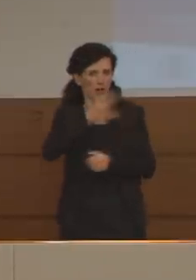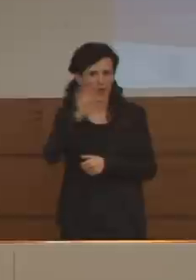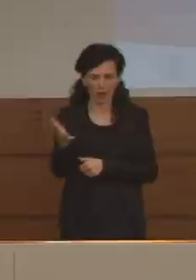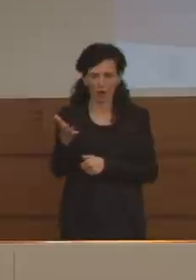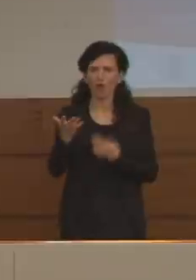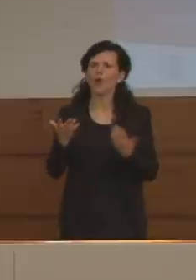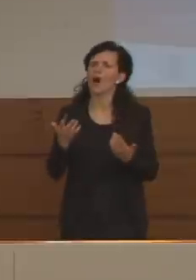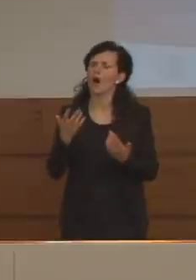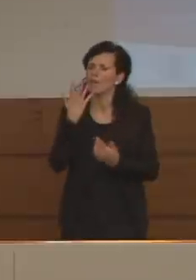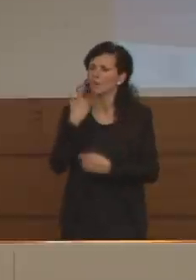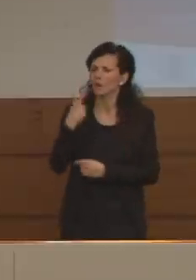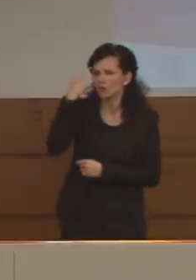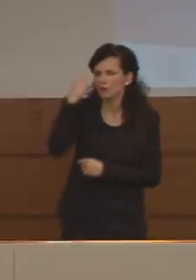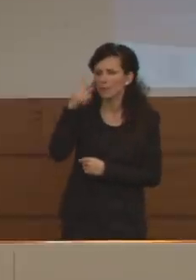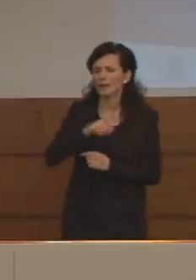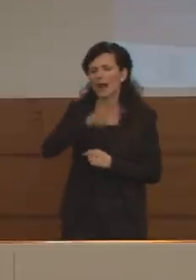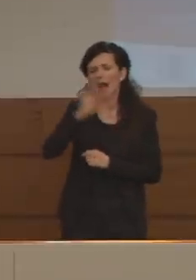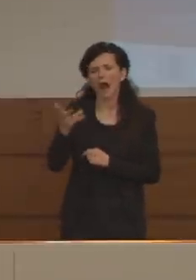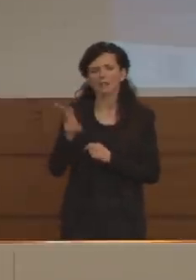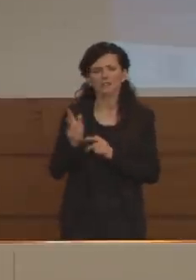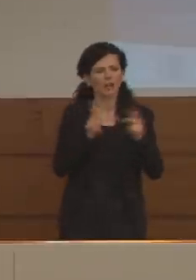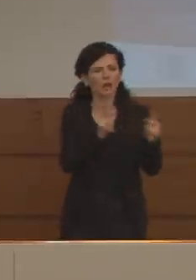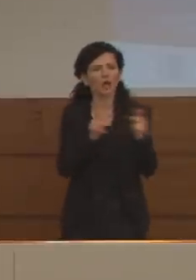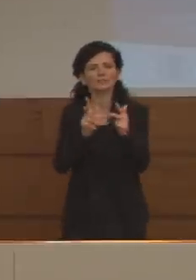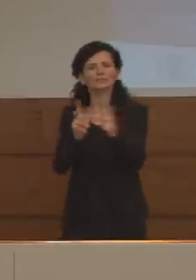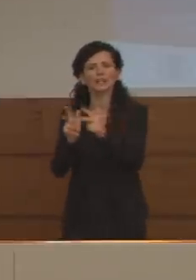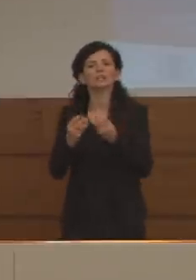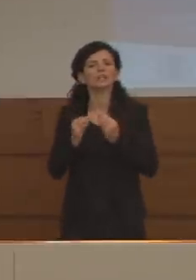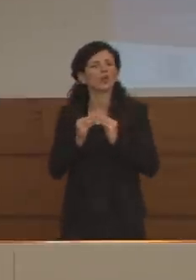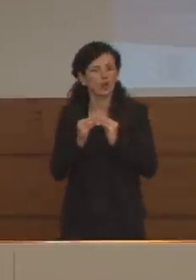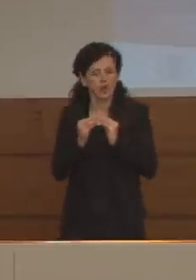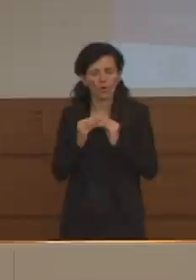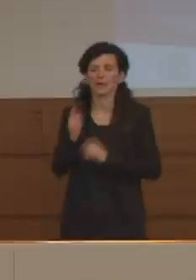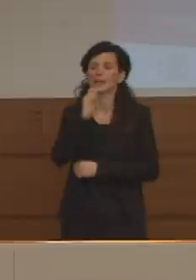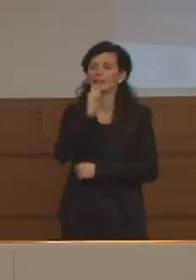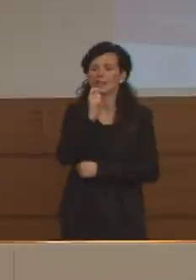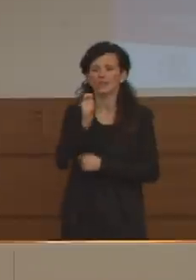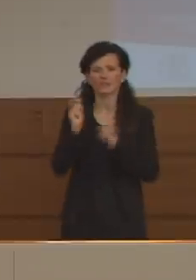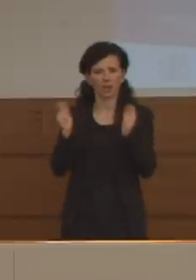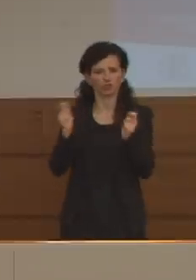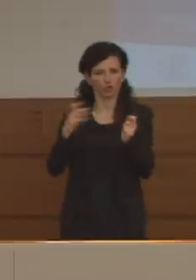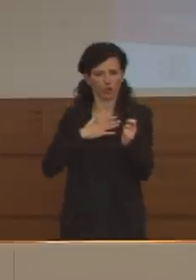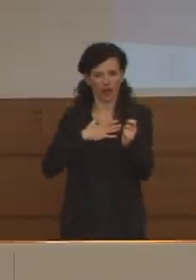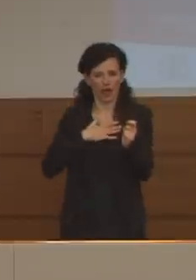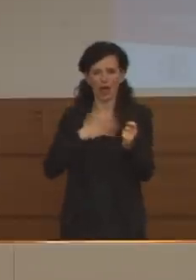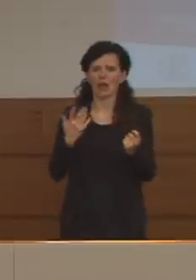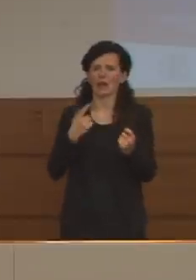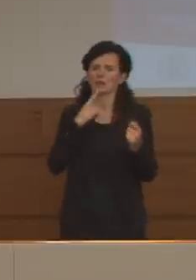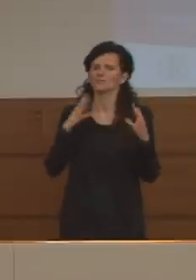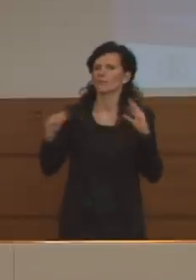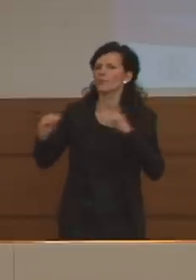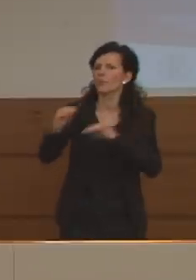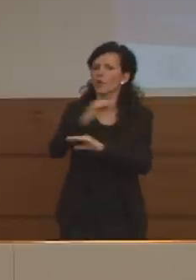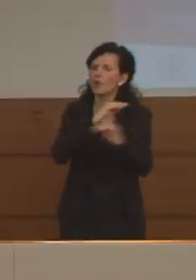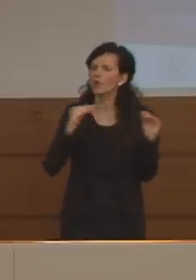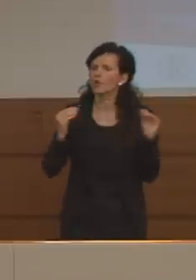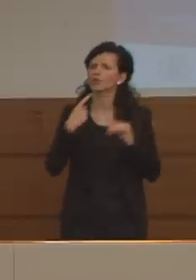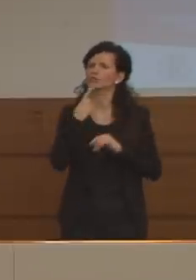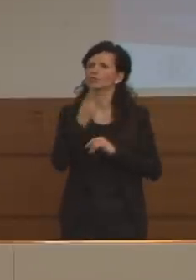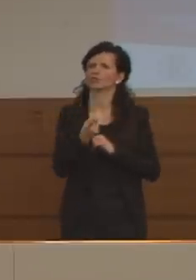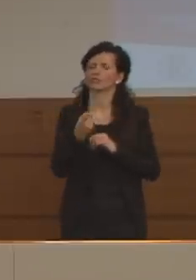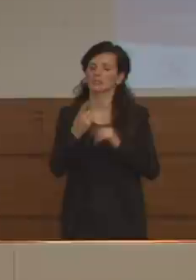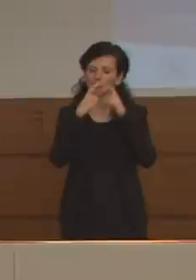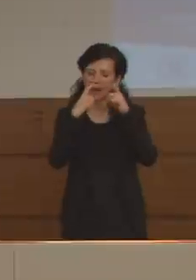andando le altre consegne e anche per esempio in un'intervista al nostro giornale sono state diverse le voci che hanno parlato di